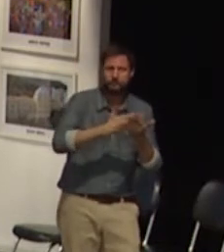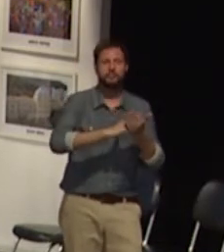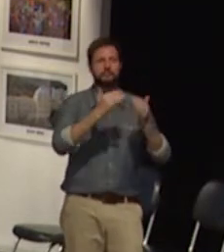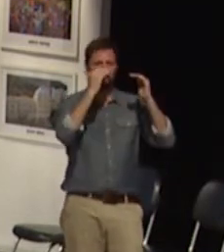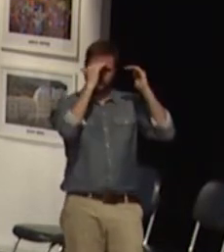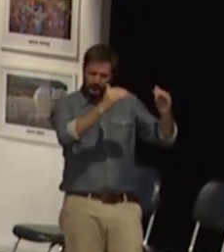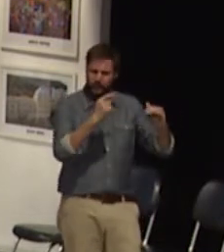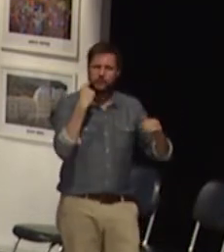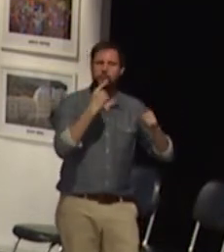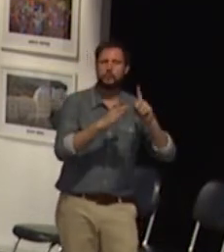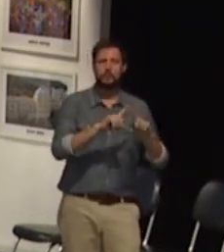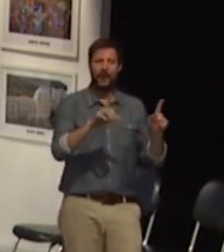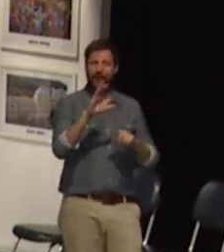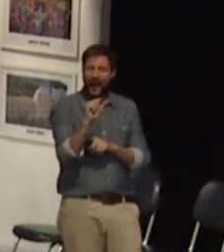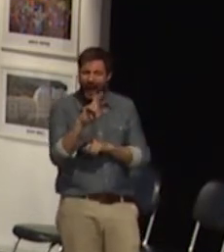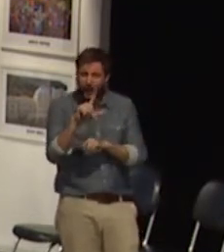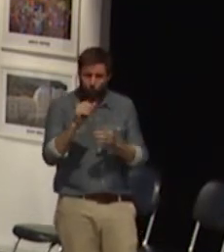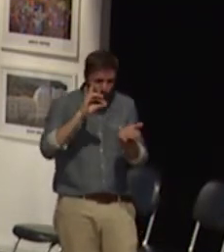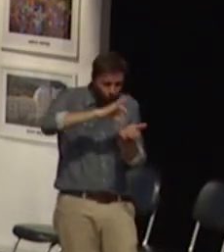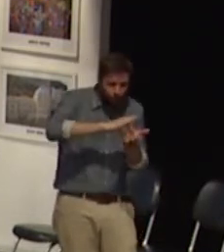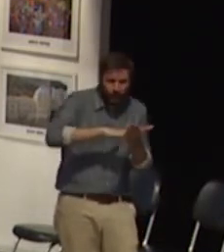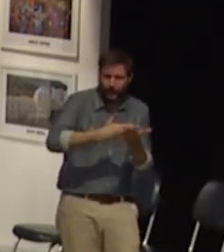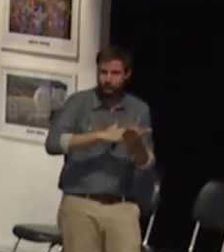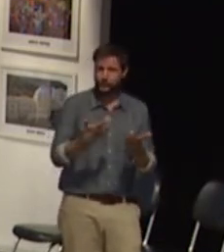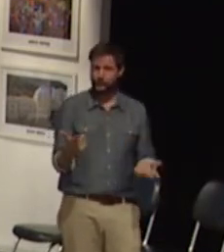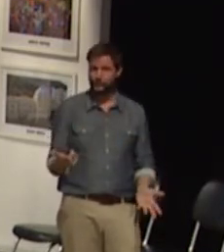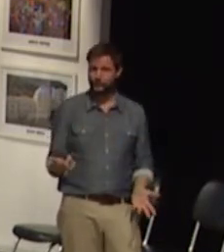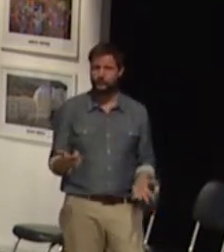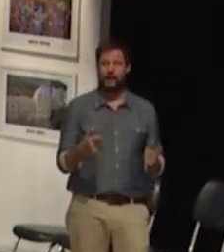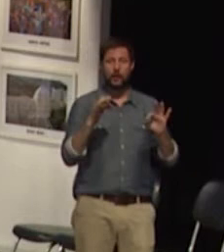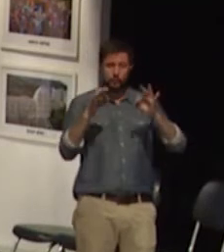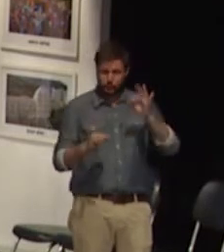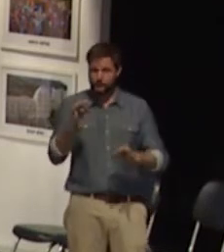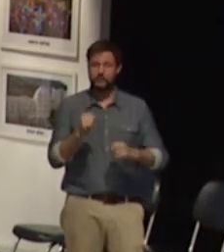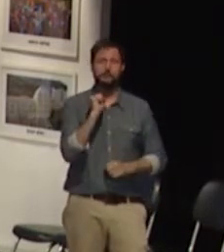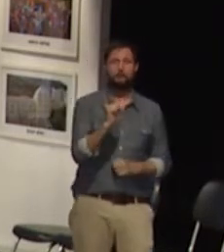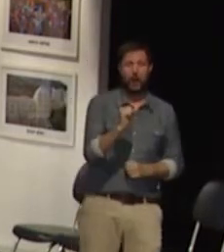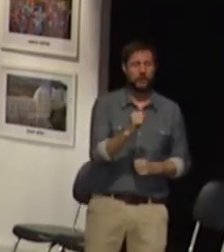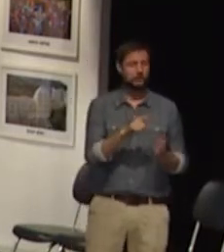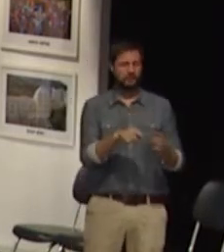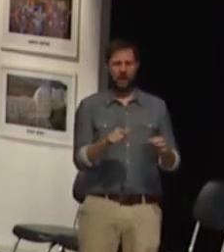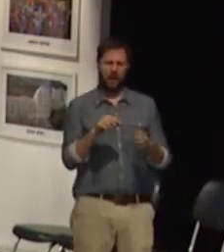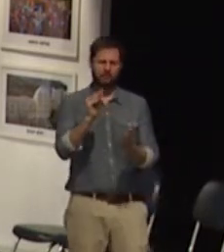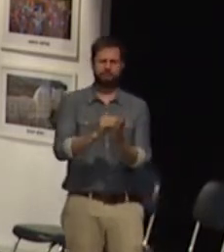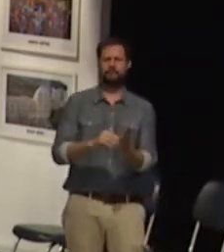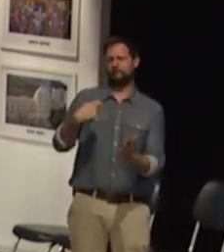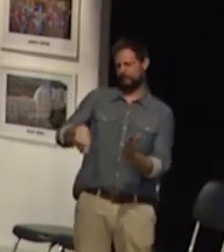de intérprete que fala sobre isso, mas cargo oficializado, um registro profissional, a gente não